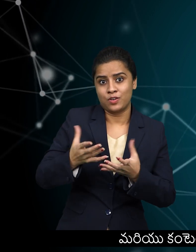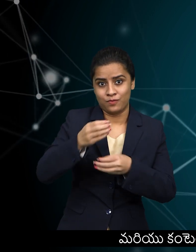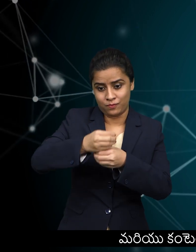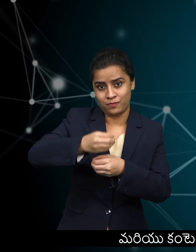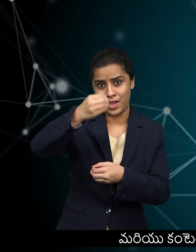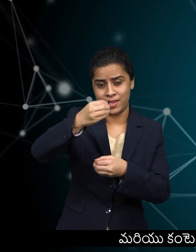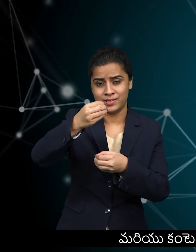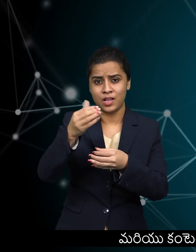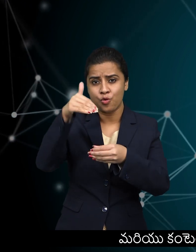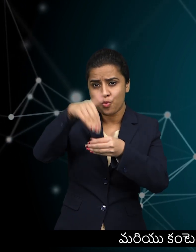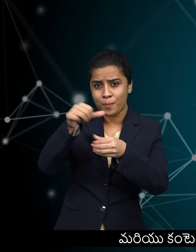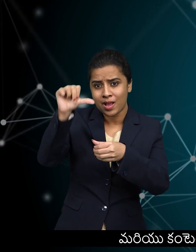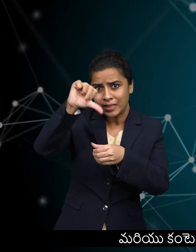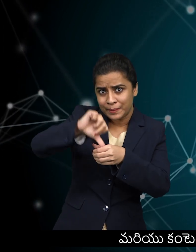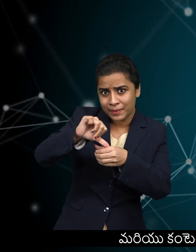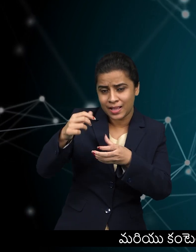కంటెంటుల బరువుకు సమానం.